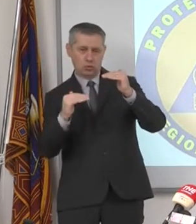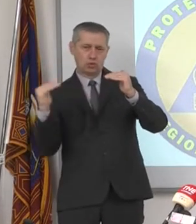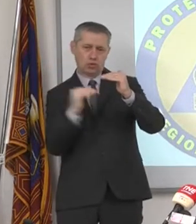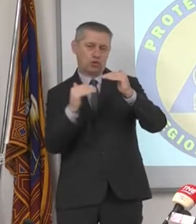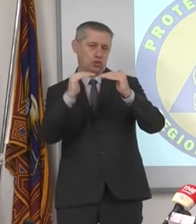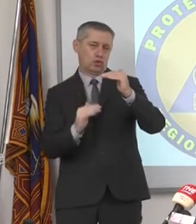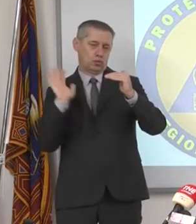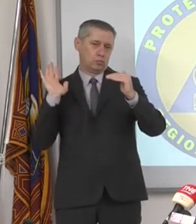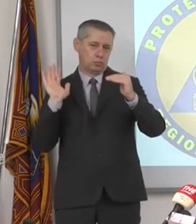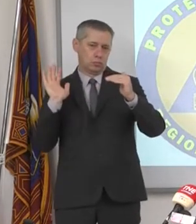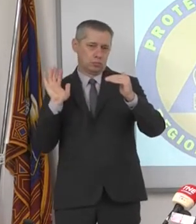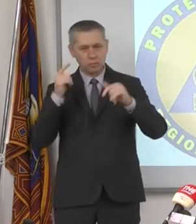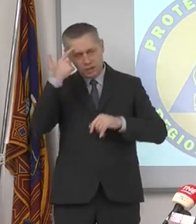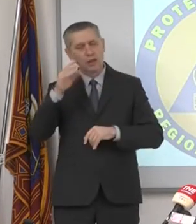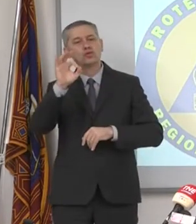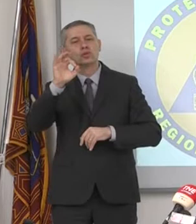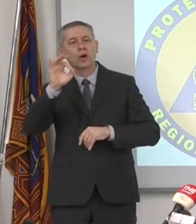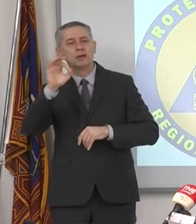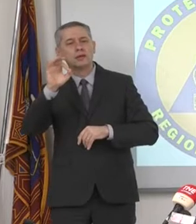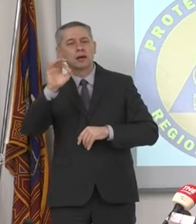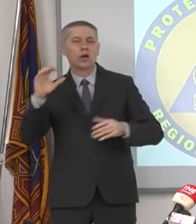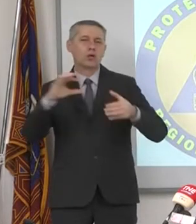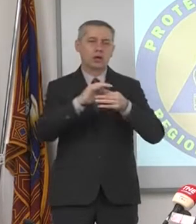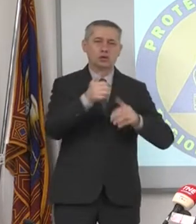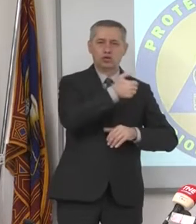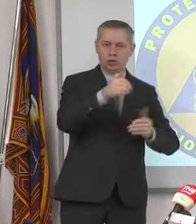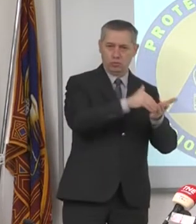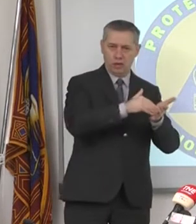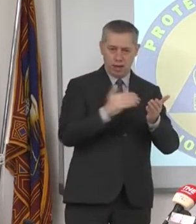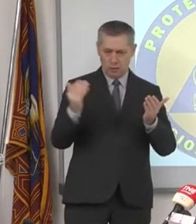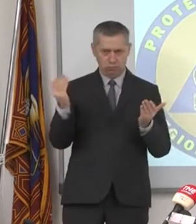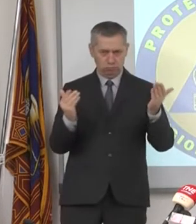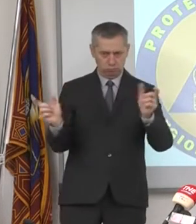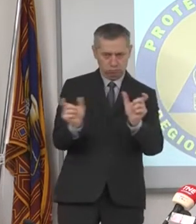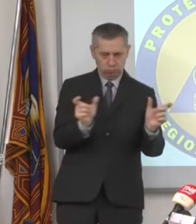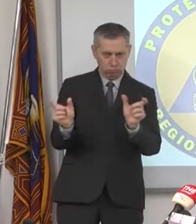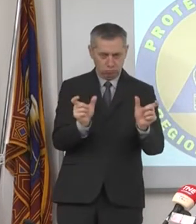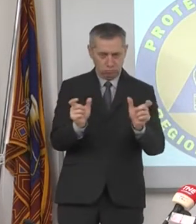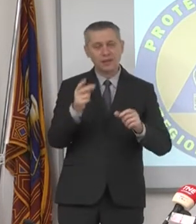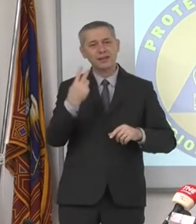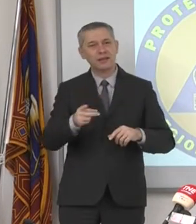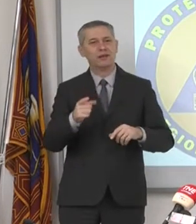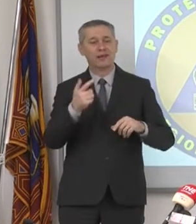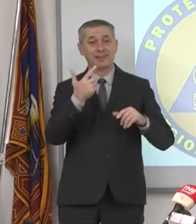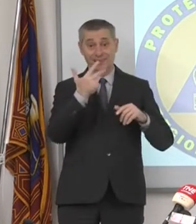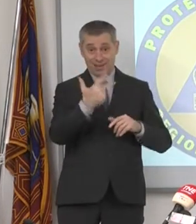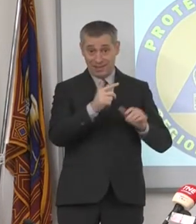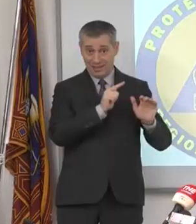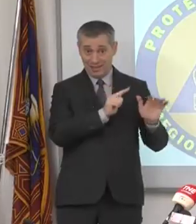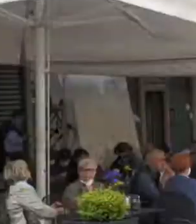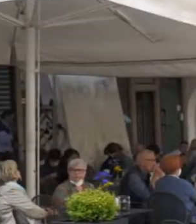abitanti. Voi sapete che i 50 casi sui 100.000 abitanti devono rimanere per 3 settimane consecutive per passare in